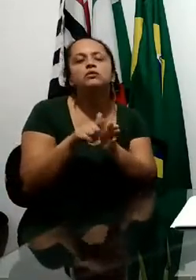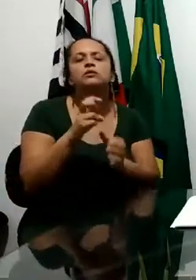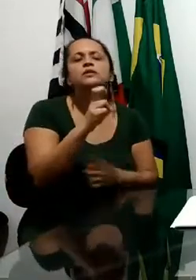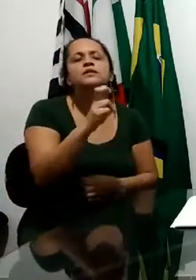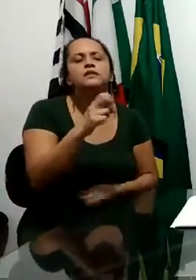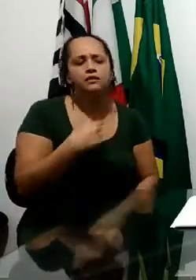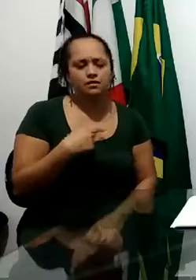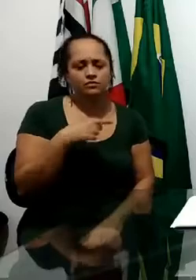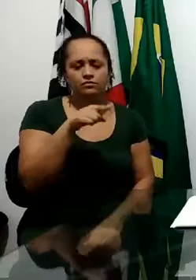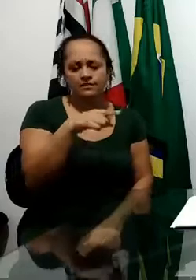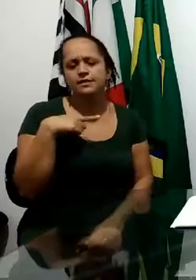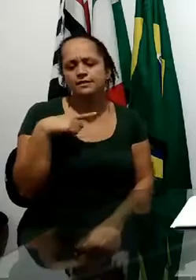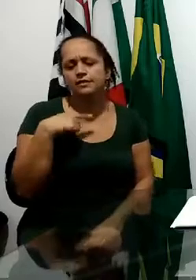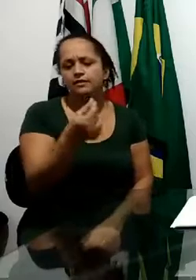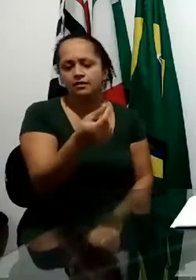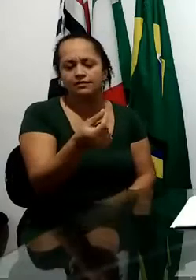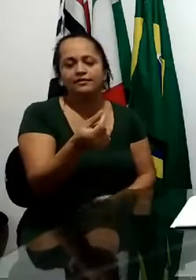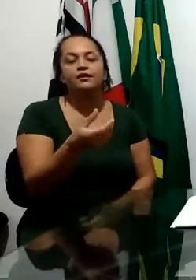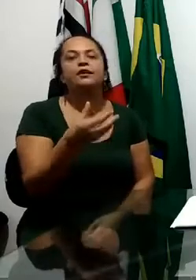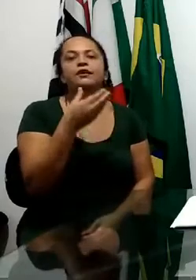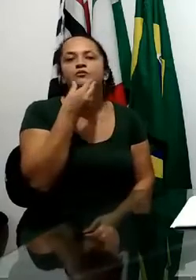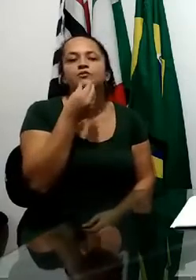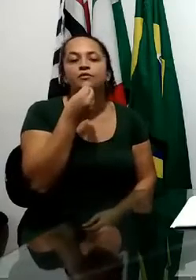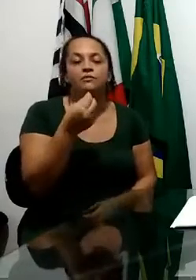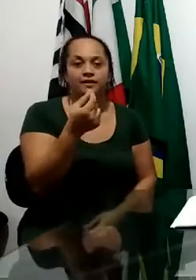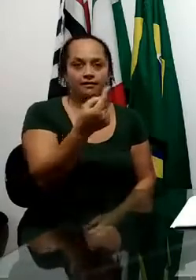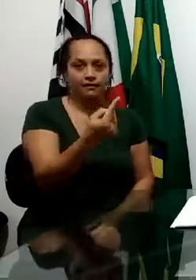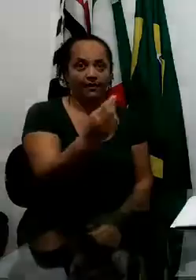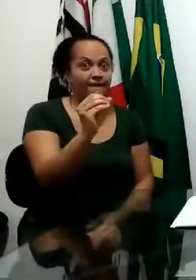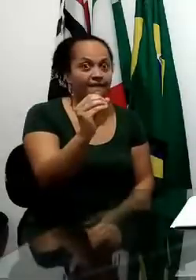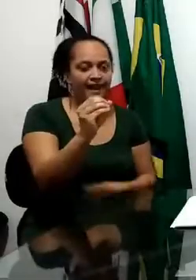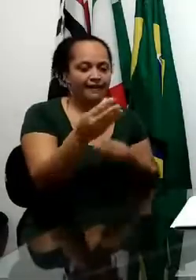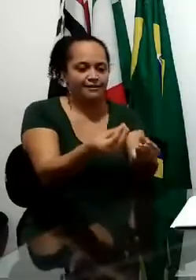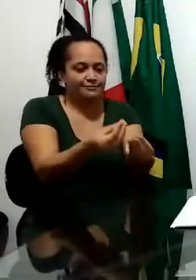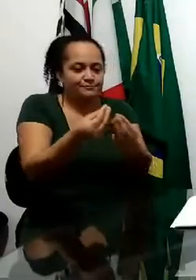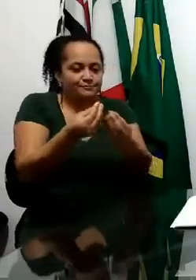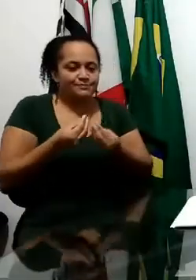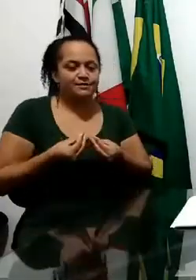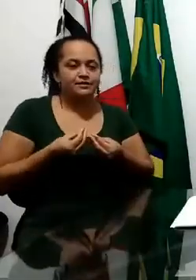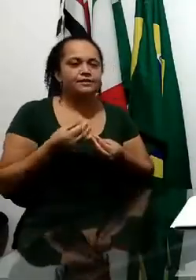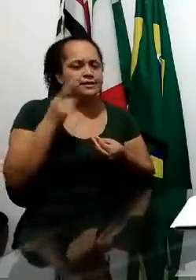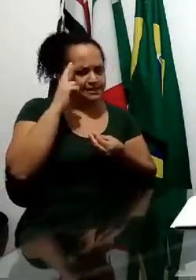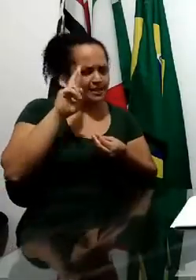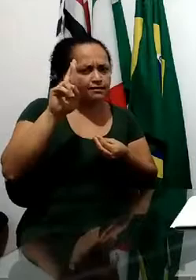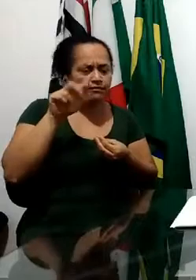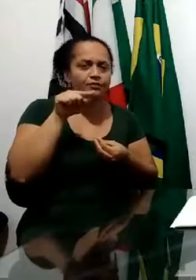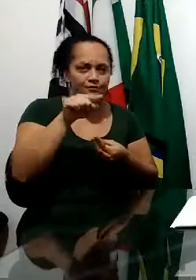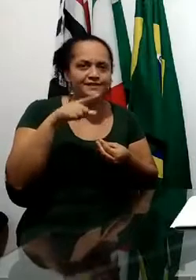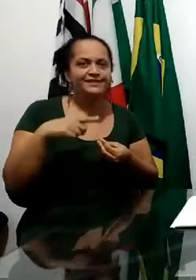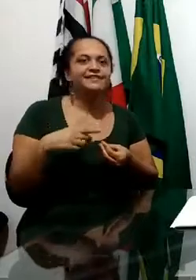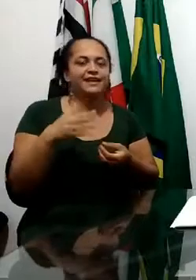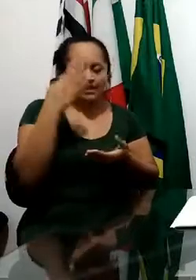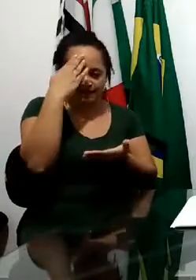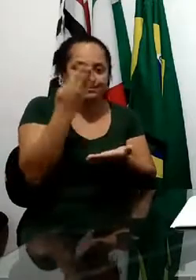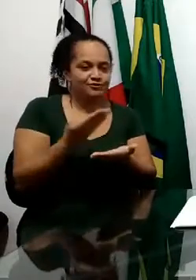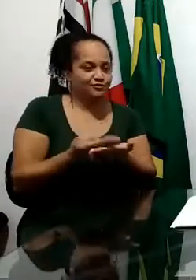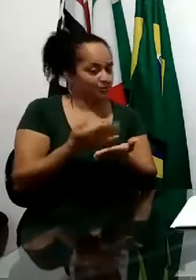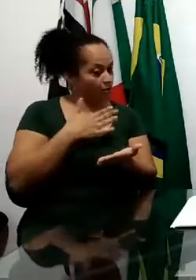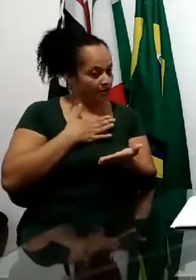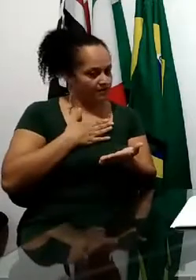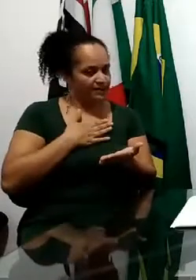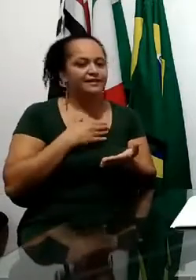talentos, entregou outros 5, dizendo: Senhor, confiaste-me 5 talentos, eis aqui